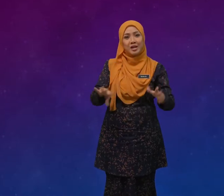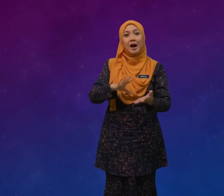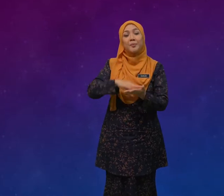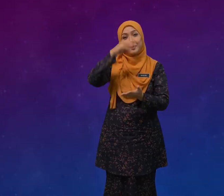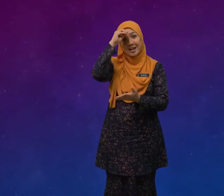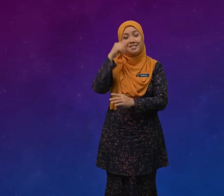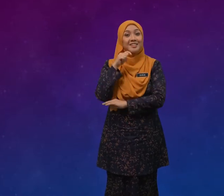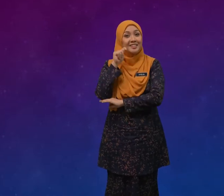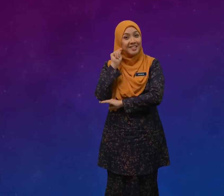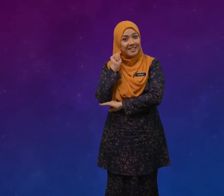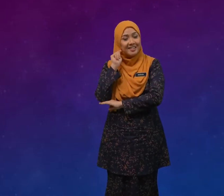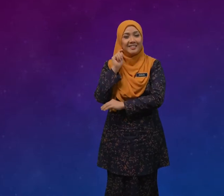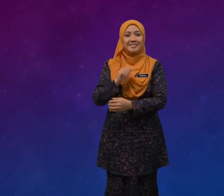sudah belajar tadi.